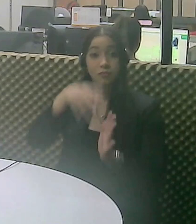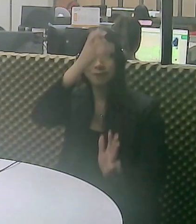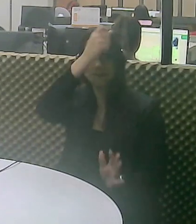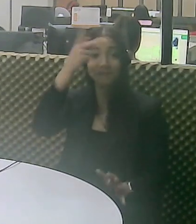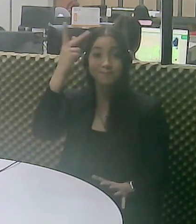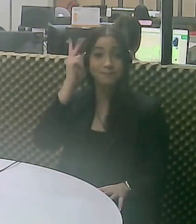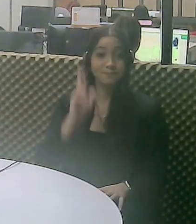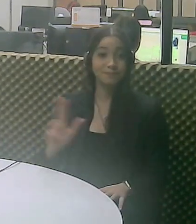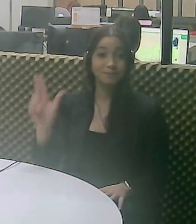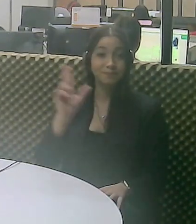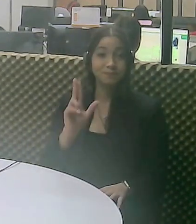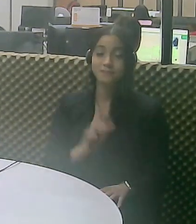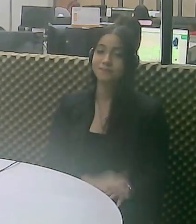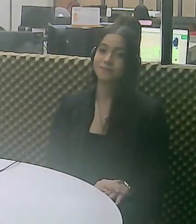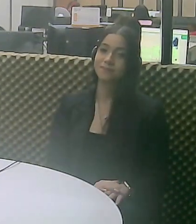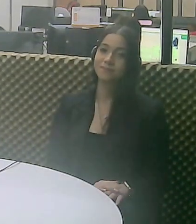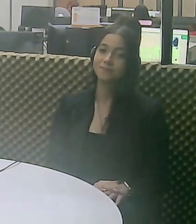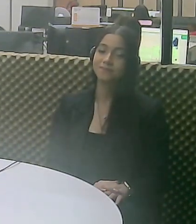de Uberlândia.